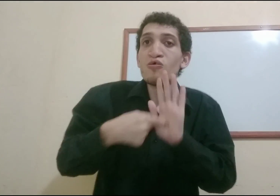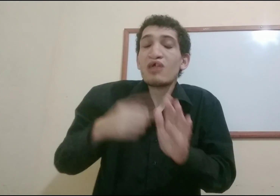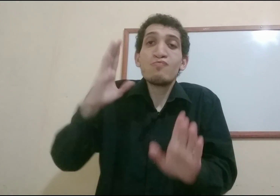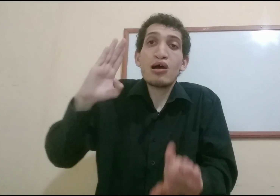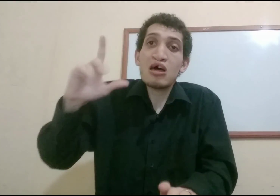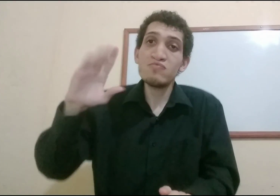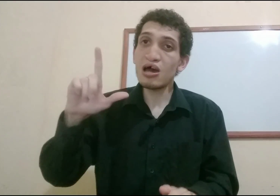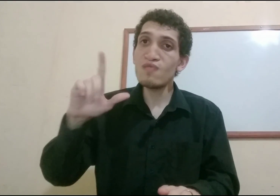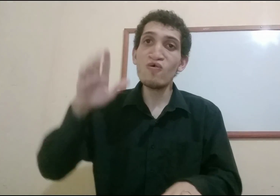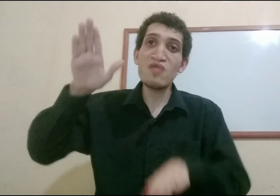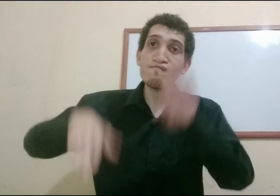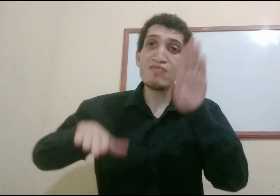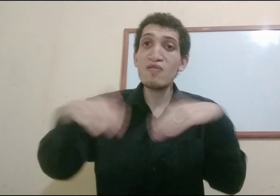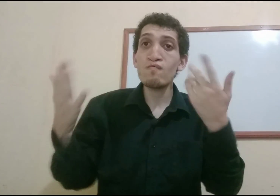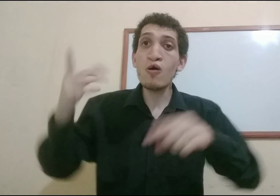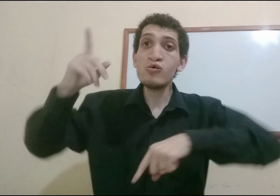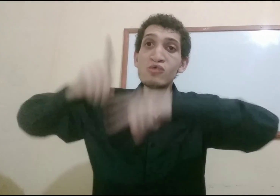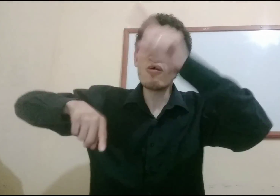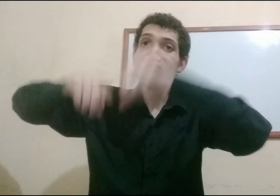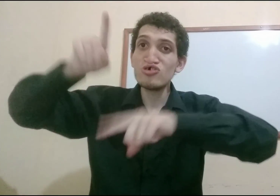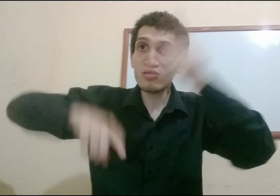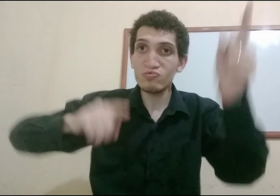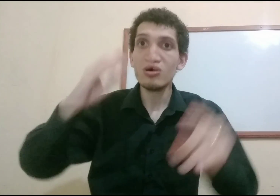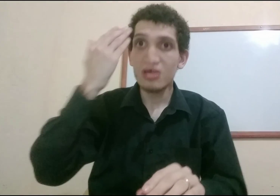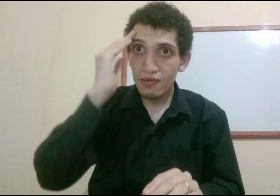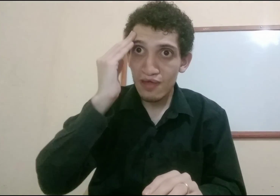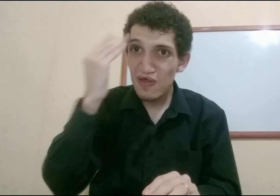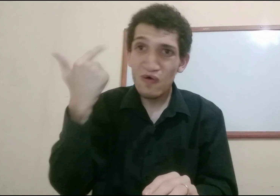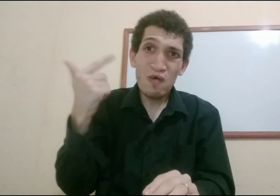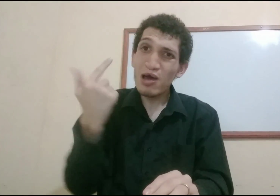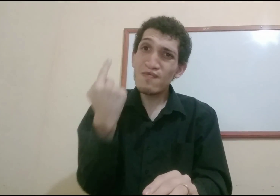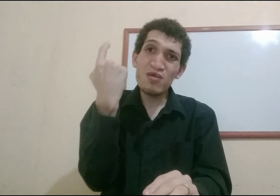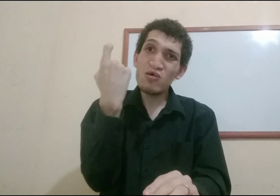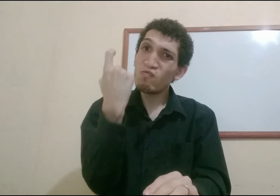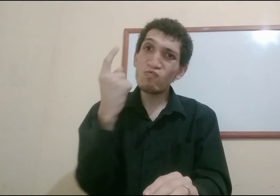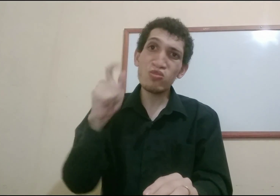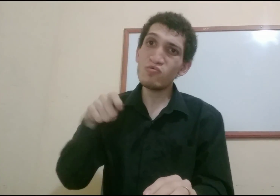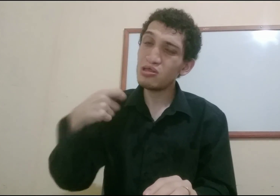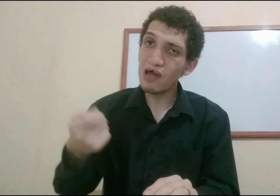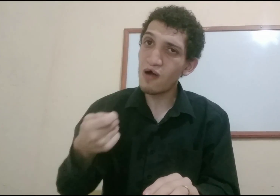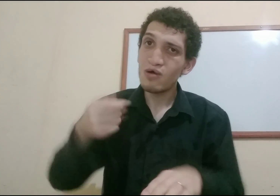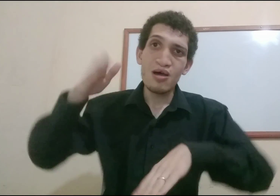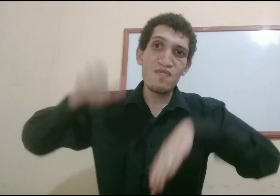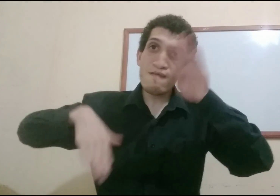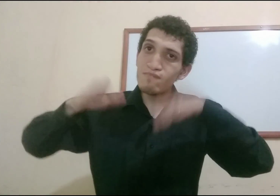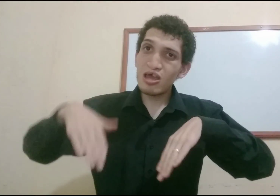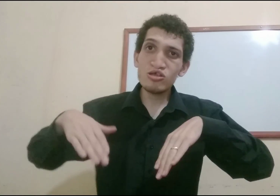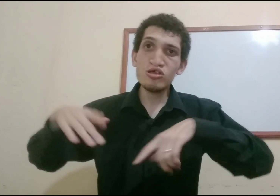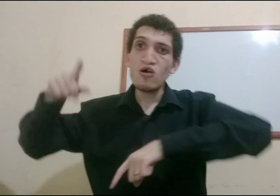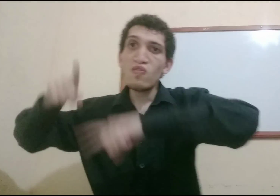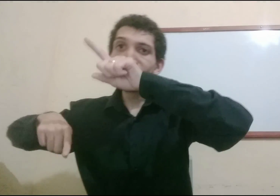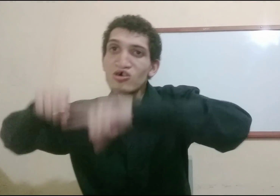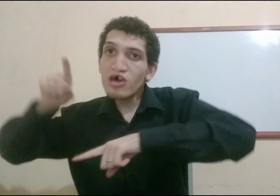mostrar ela ficando, dependendo qual o seu objeto. Entendeu? Não vai ter um único sinal. Depende do